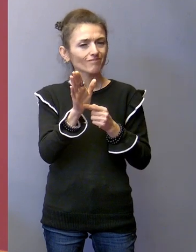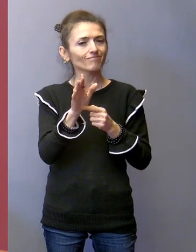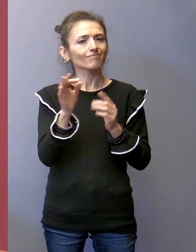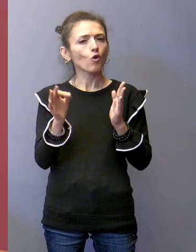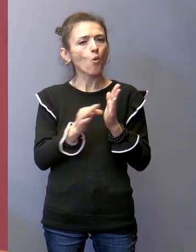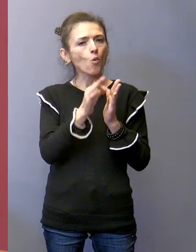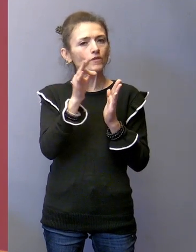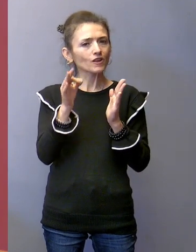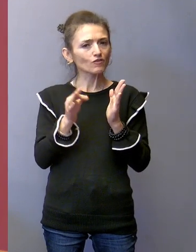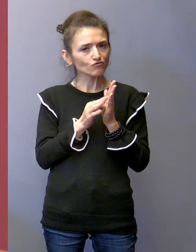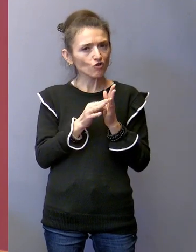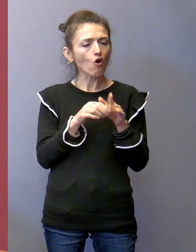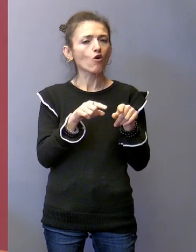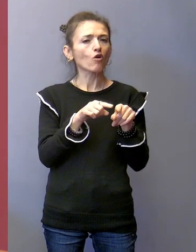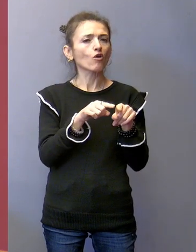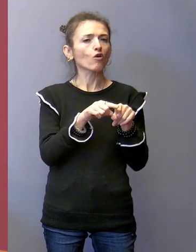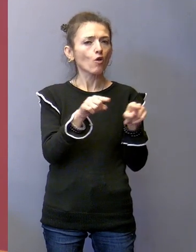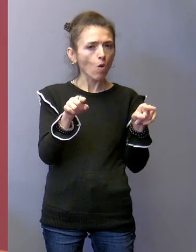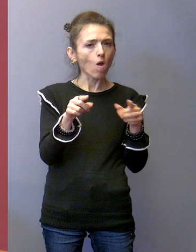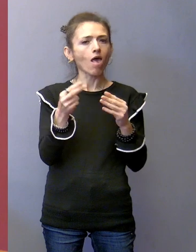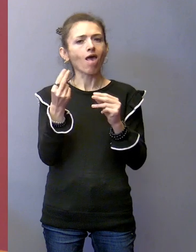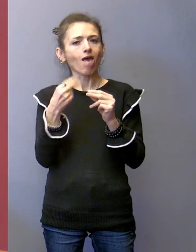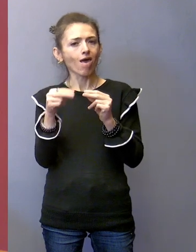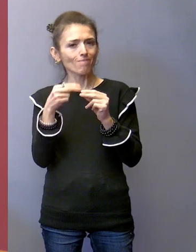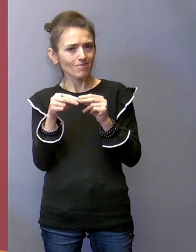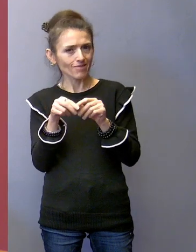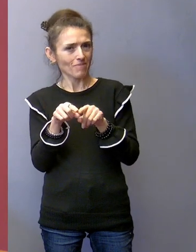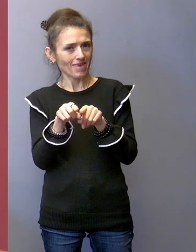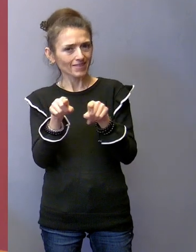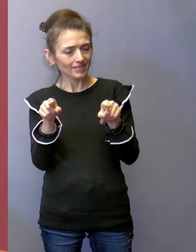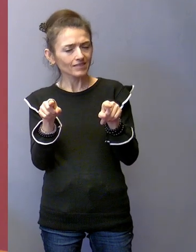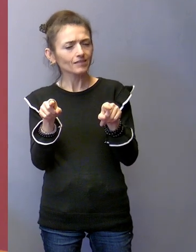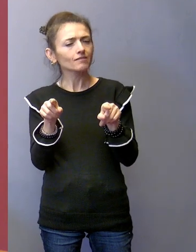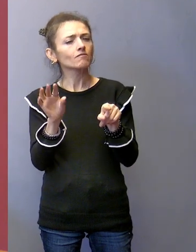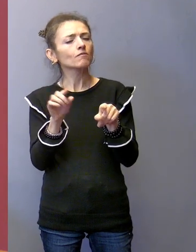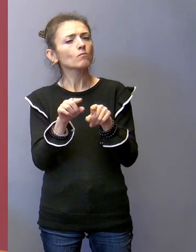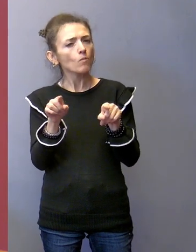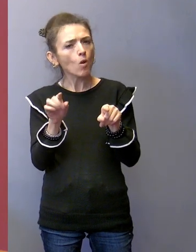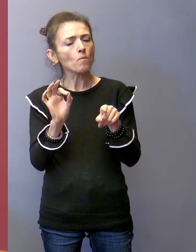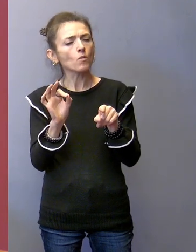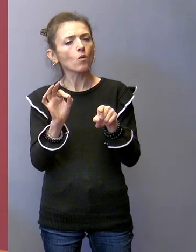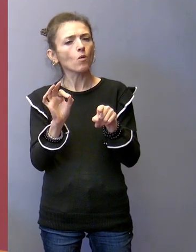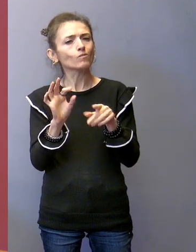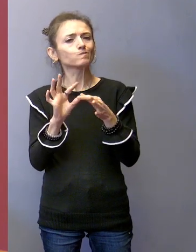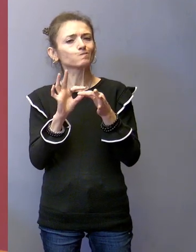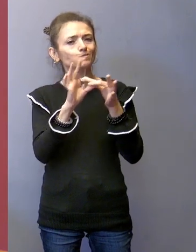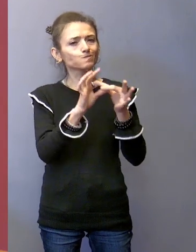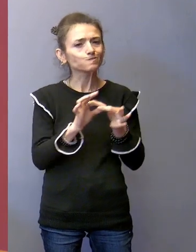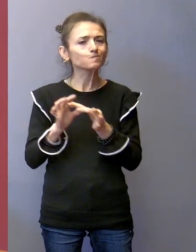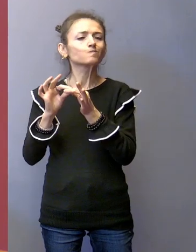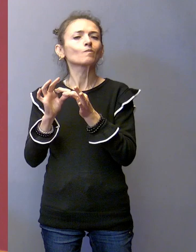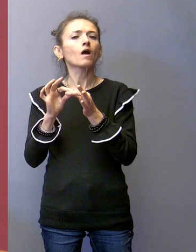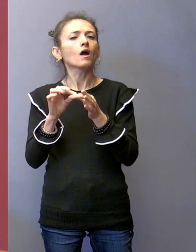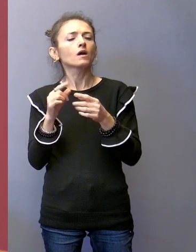ordini del giorno e di quei e di quelli emendamenti in particolare che vanno a incidere sulla questione della